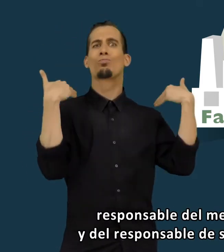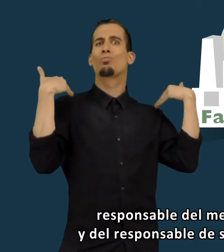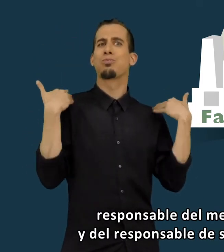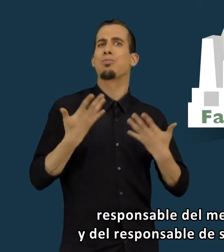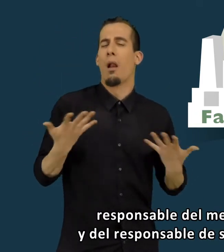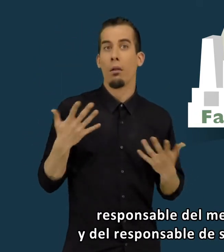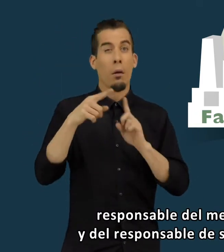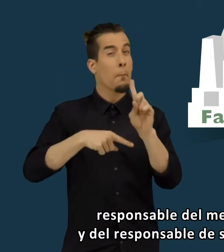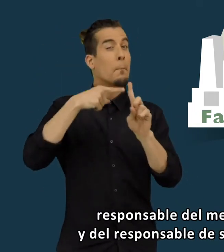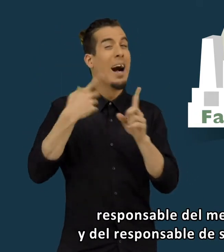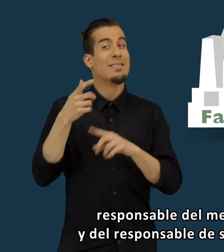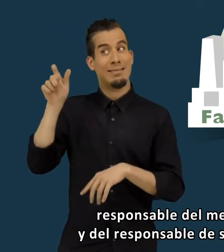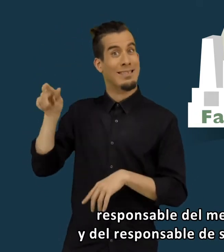su fabricación,